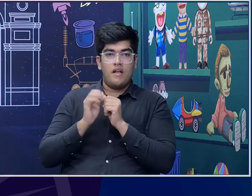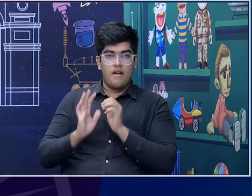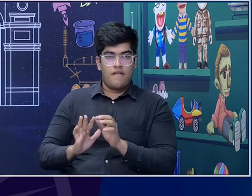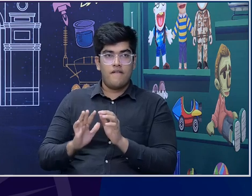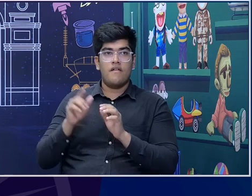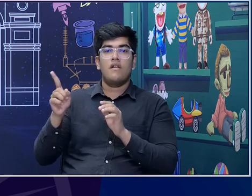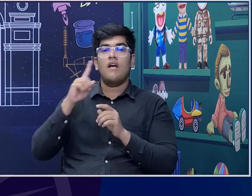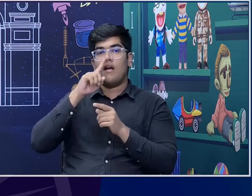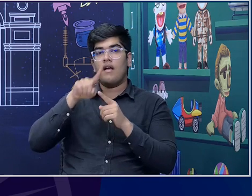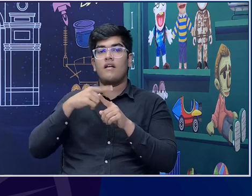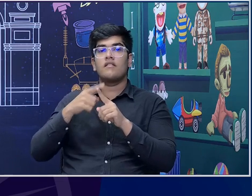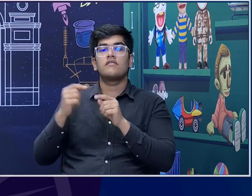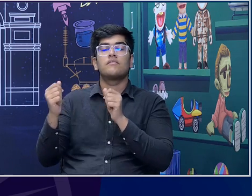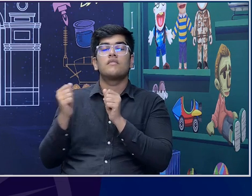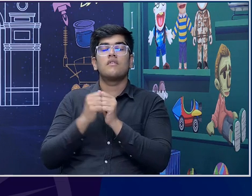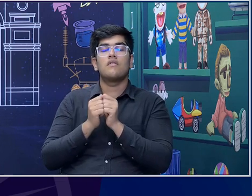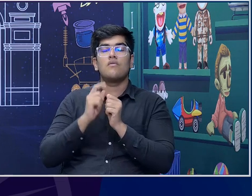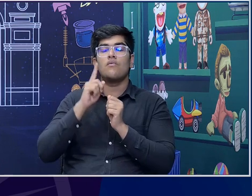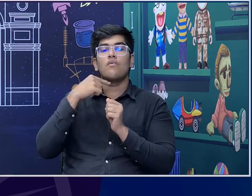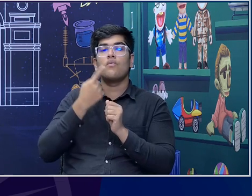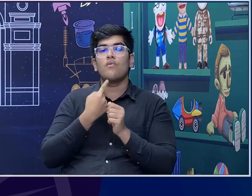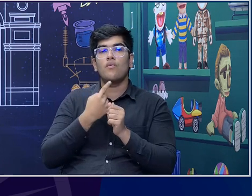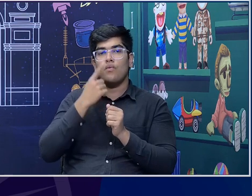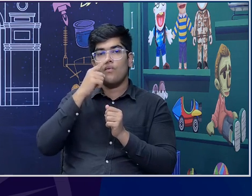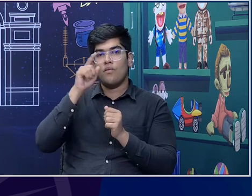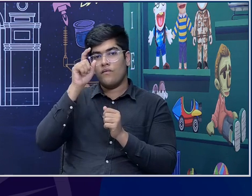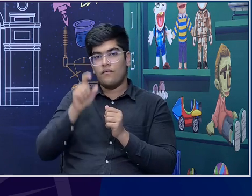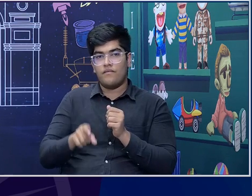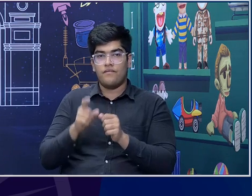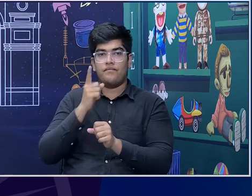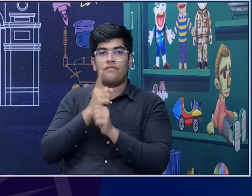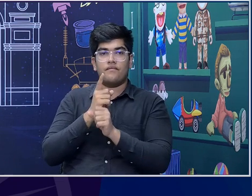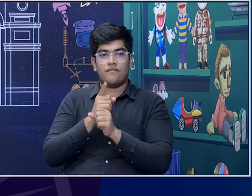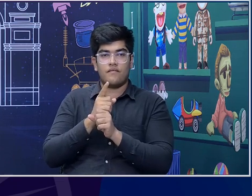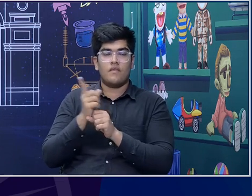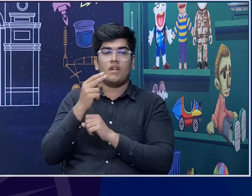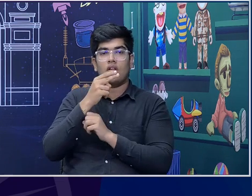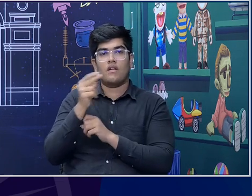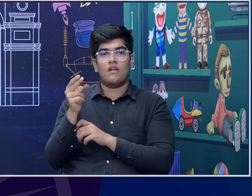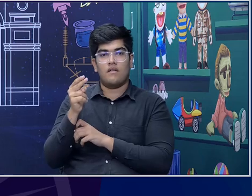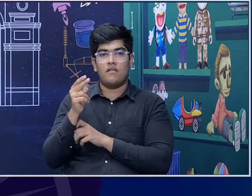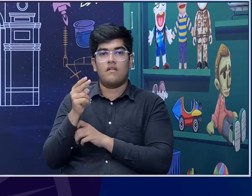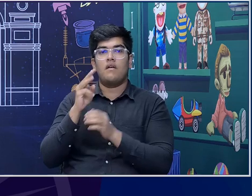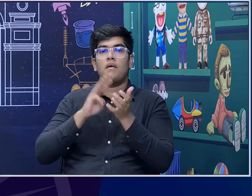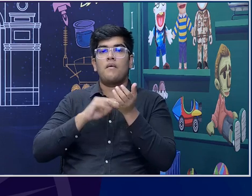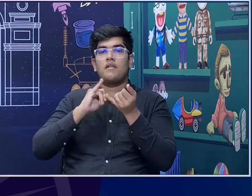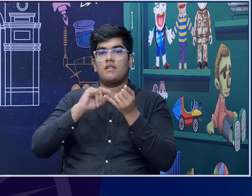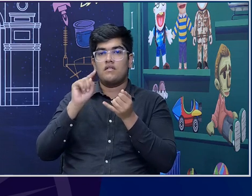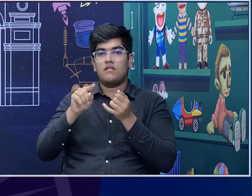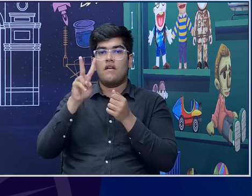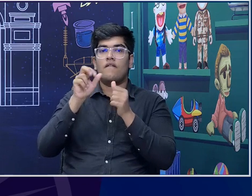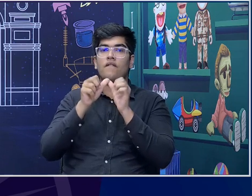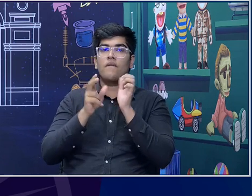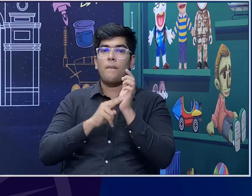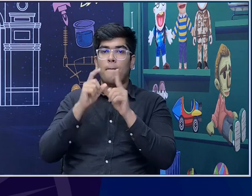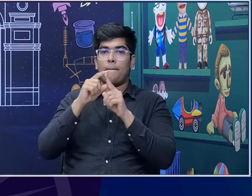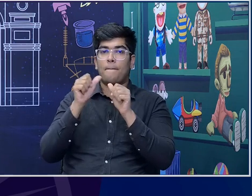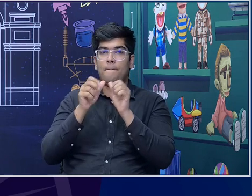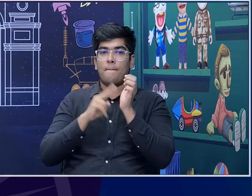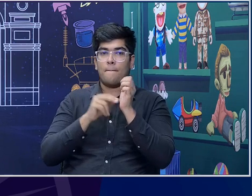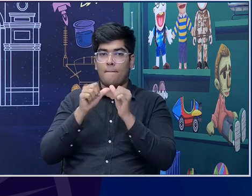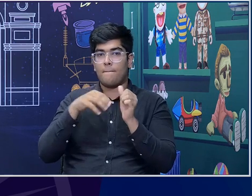आपको मिलवा देते हैं हमारी एक्सपर्ट से माम आज हमाईसा स्टूडियो में उपस्तित है माम का नाम है मिस्स वंदना गुपता माम माम